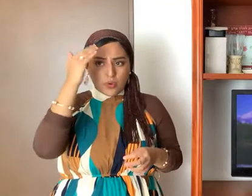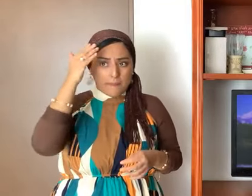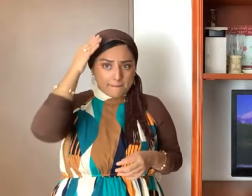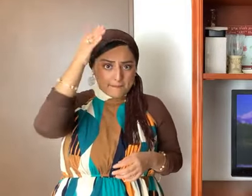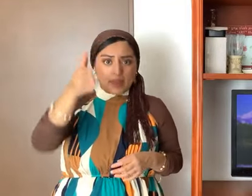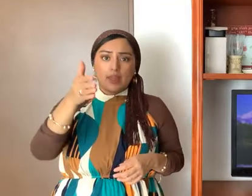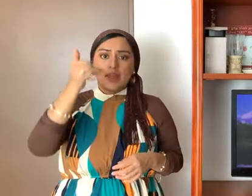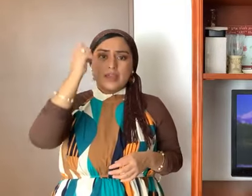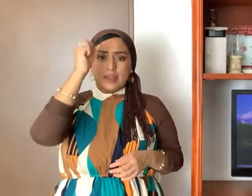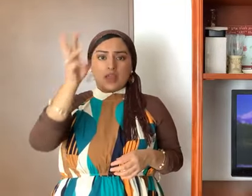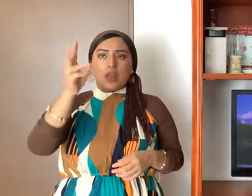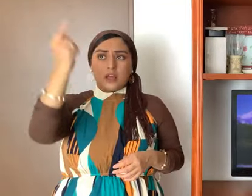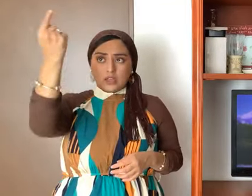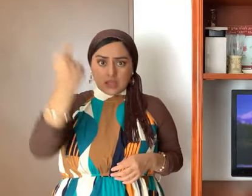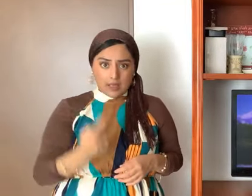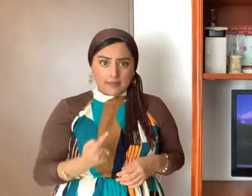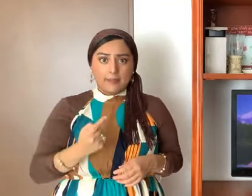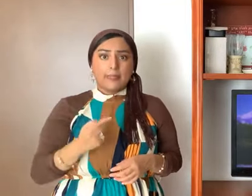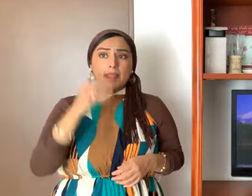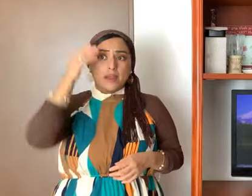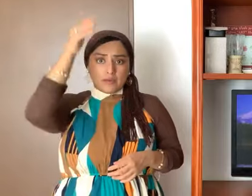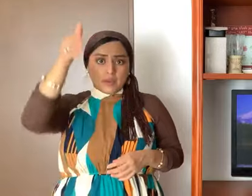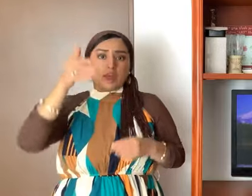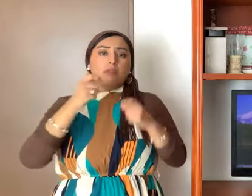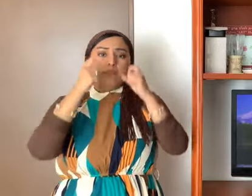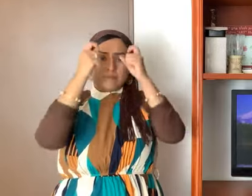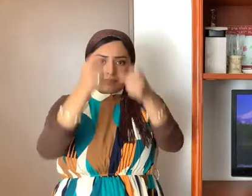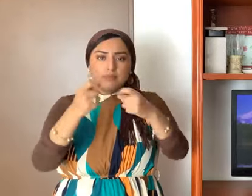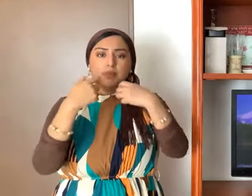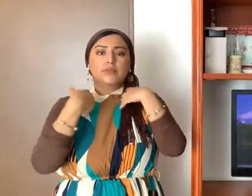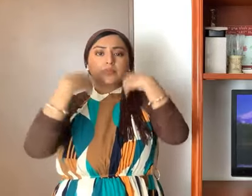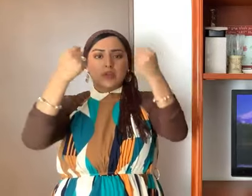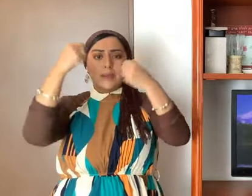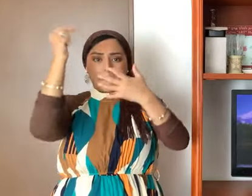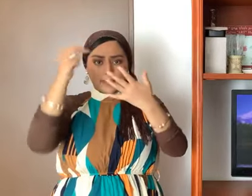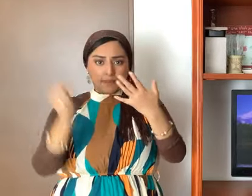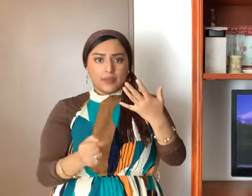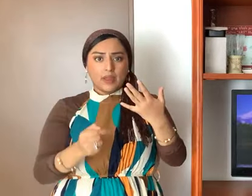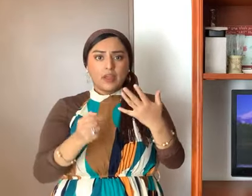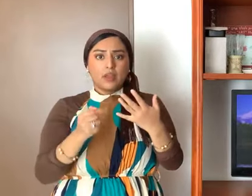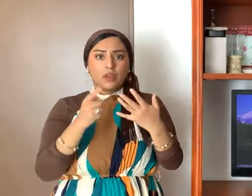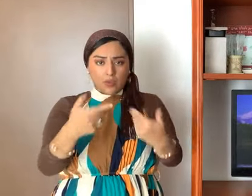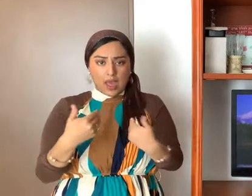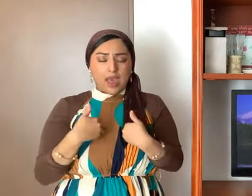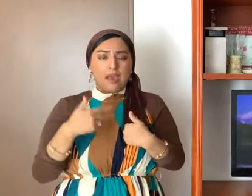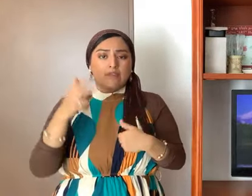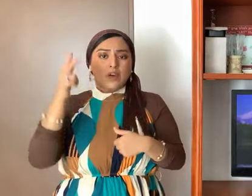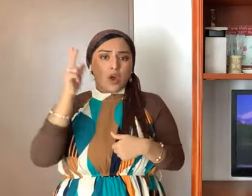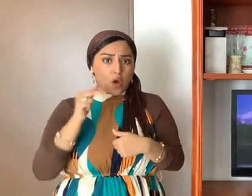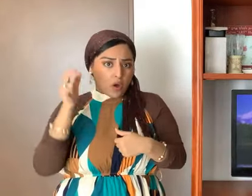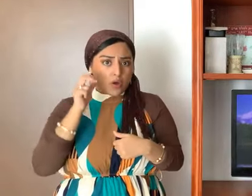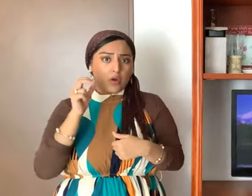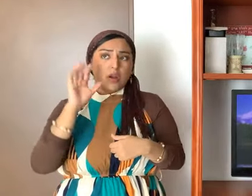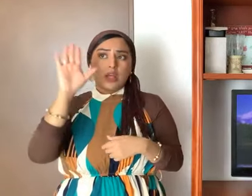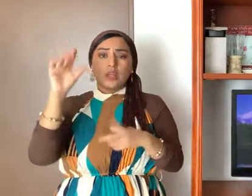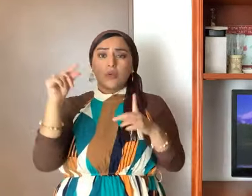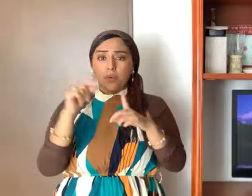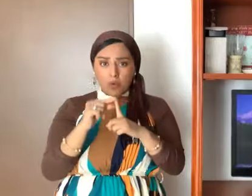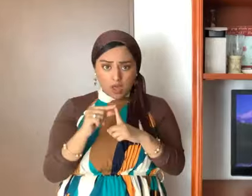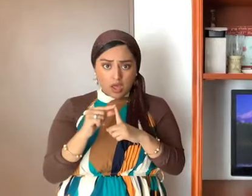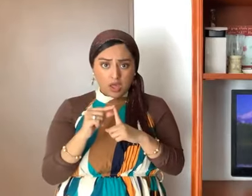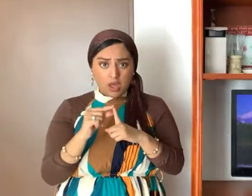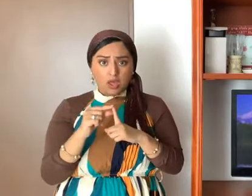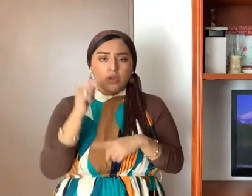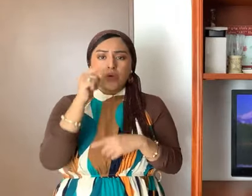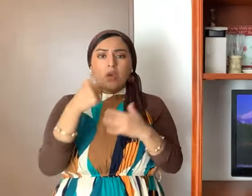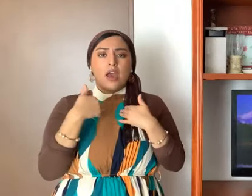de que Yahshua vendrá, de que Yahshua está contigo, que te dará fuerzas, etcétera, etcétera? ¿Has oído, has escuchado su palabra? ¿La